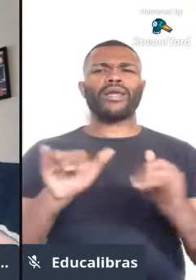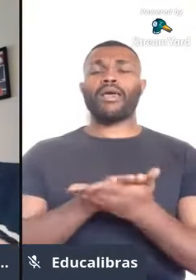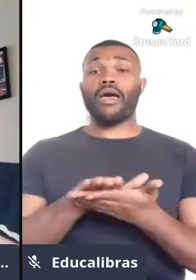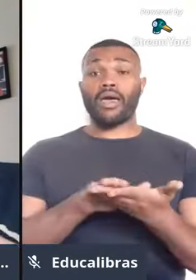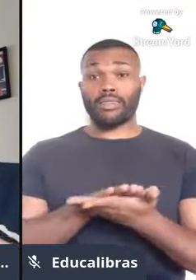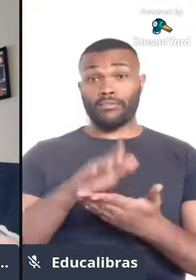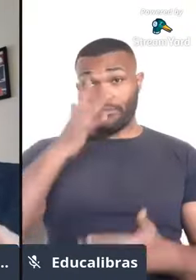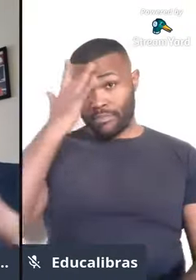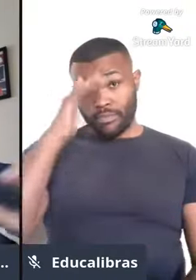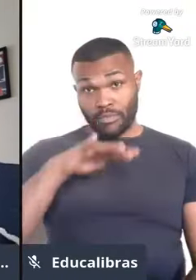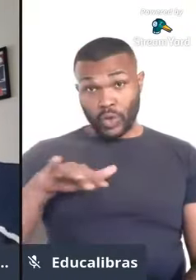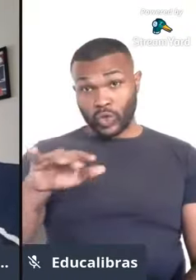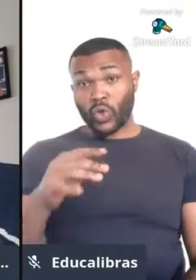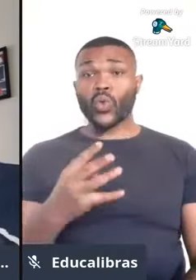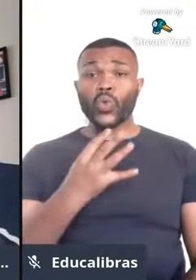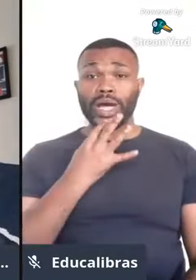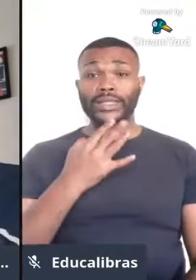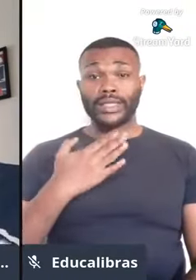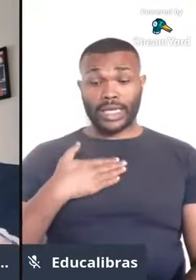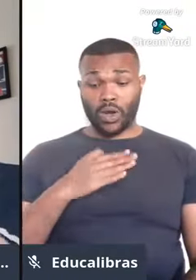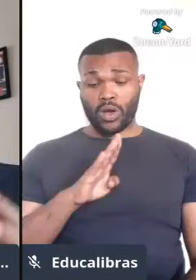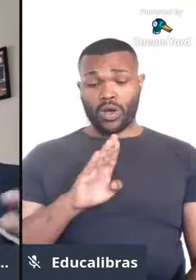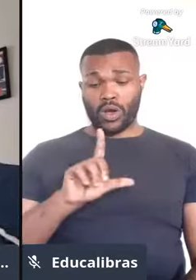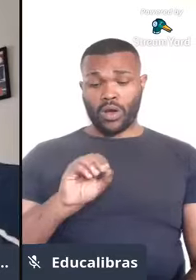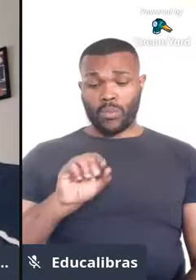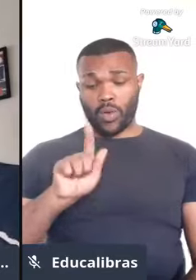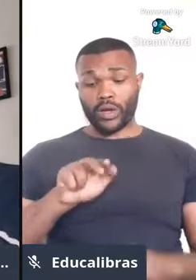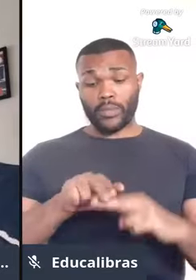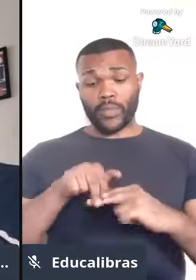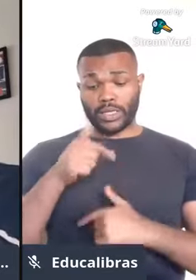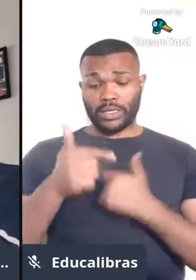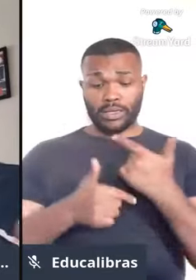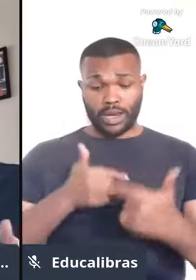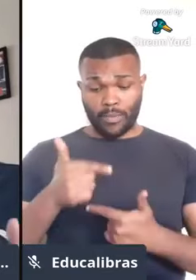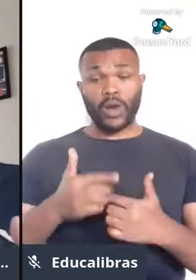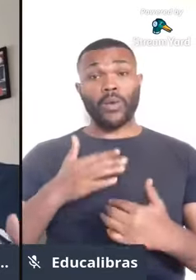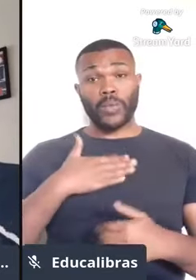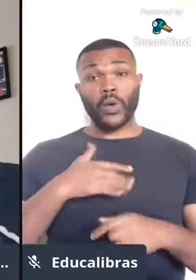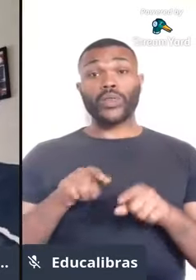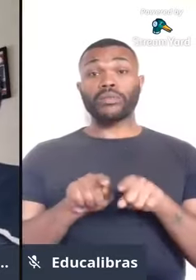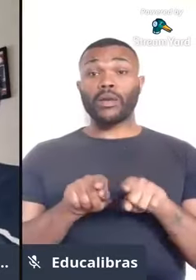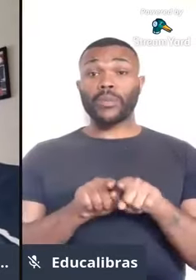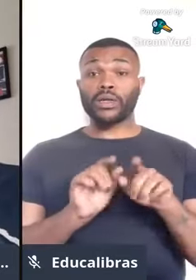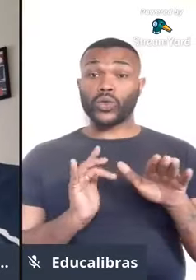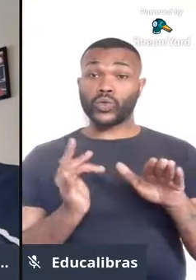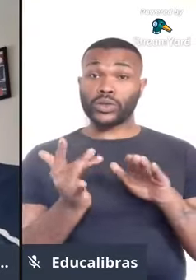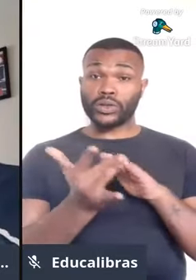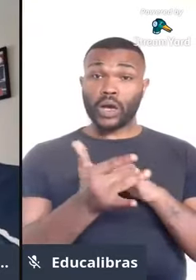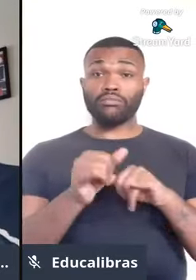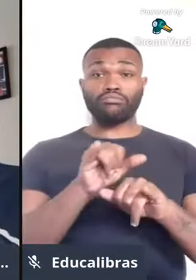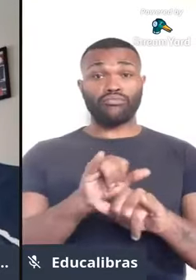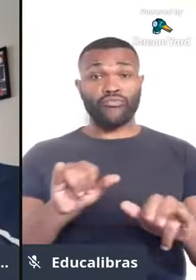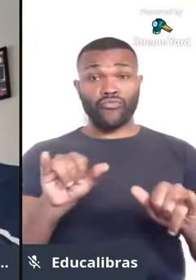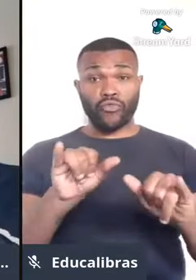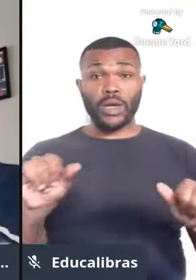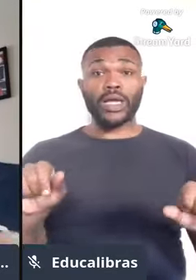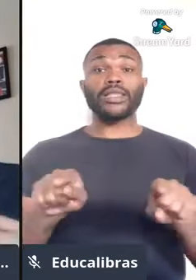meu blog, conhecem por causa do trabalho que eu faço, por causa da disseminação na rede social, mais recentemente por causa do